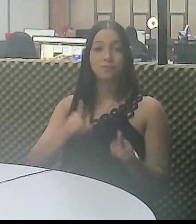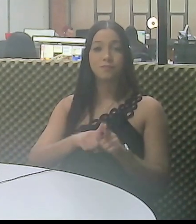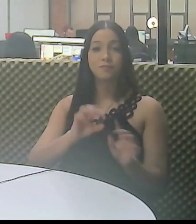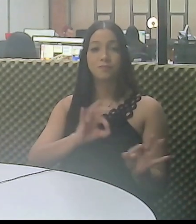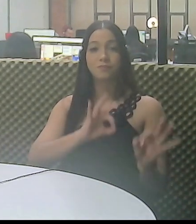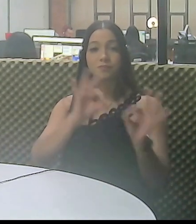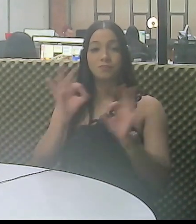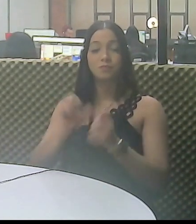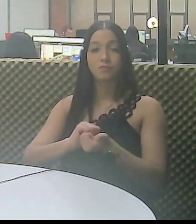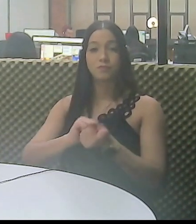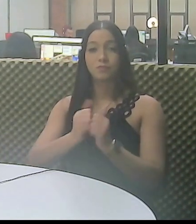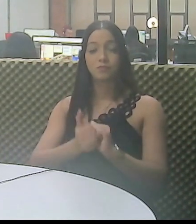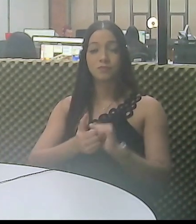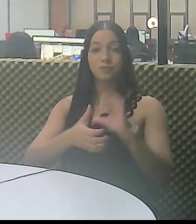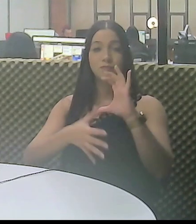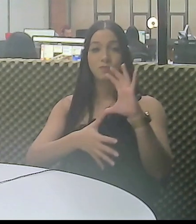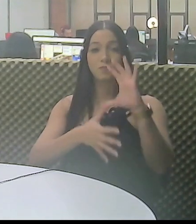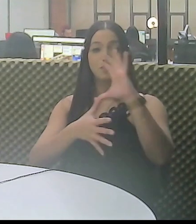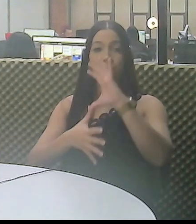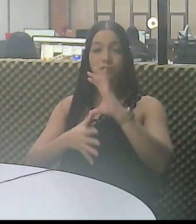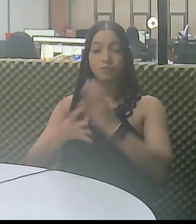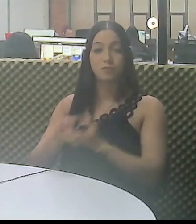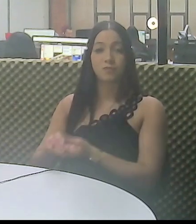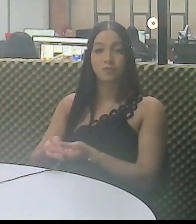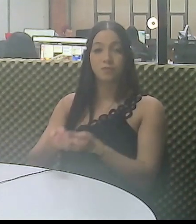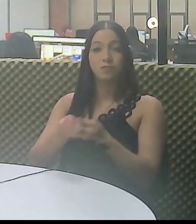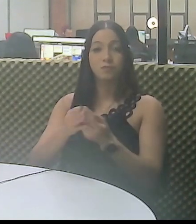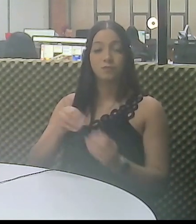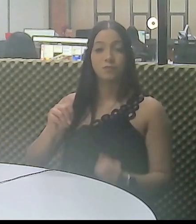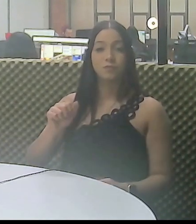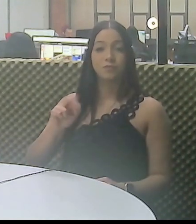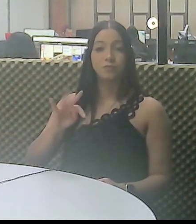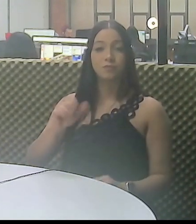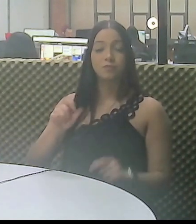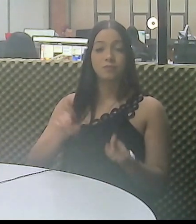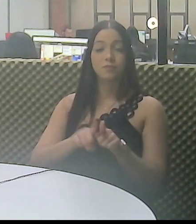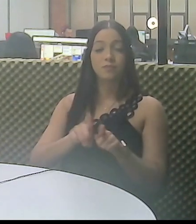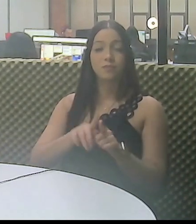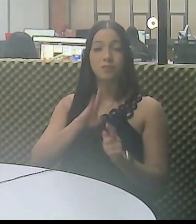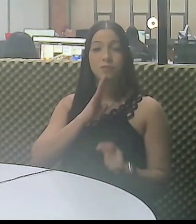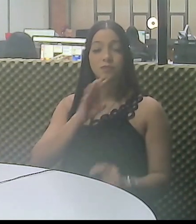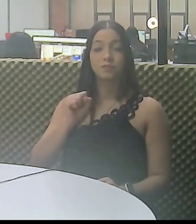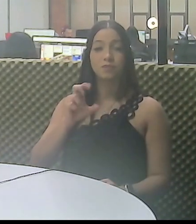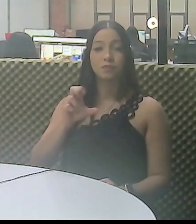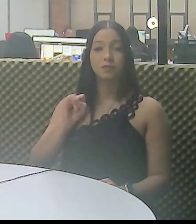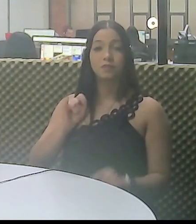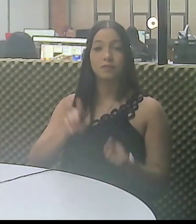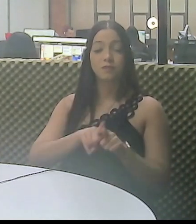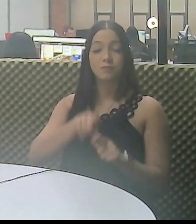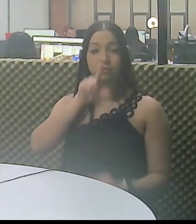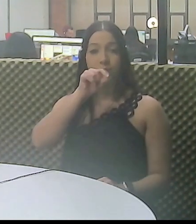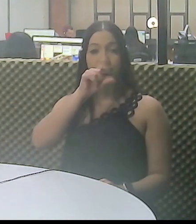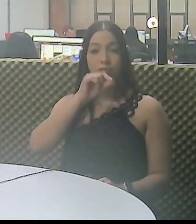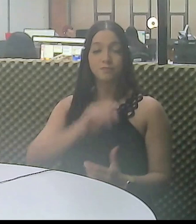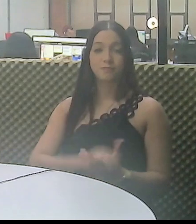acompanhar jogos do Campeonato Sul-Americano de Vôlei de Praia, Marta também conheceu o SESI Gravatás e o Parque do Sabiá.